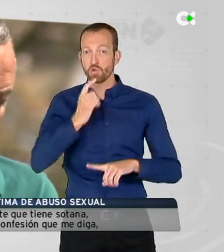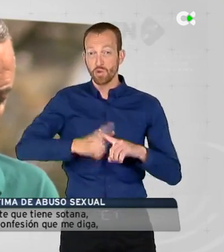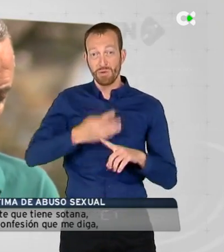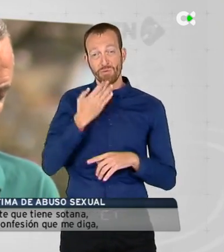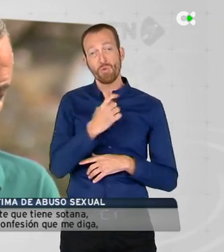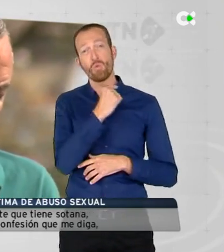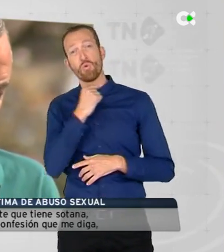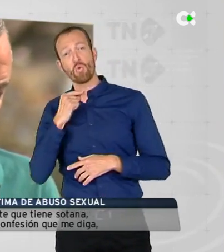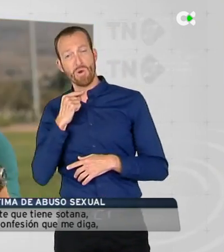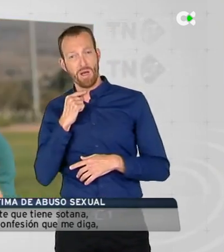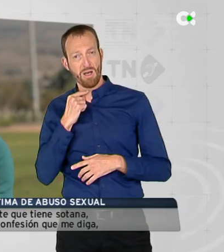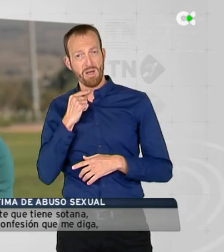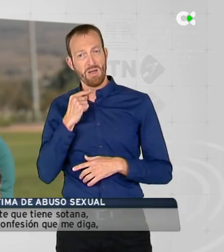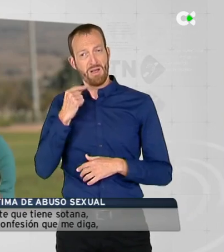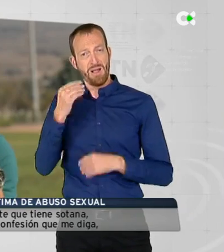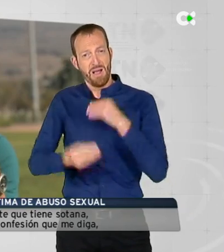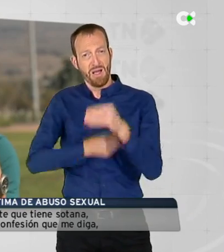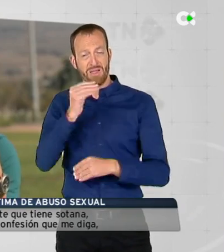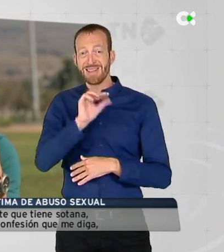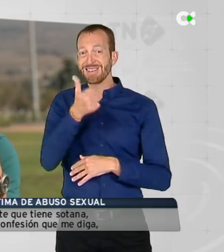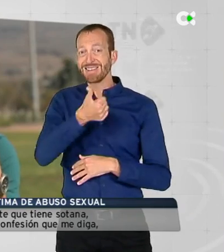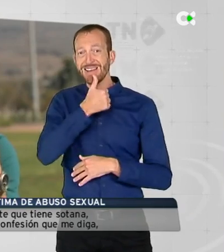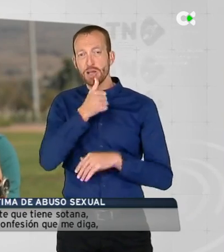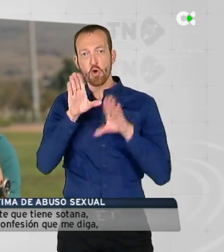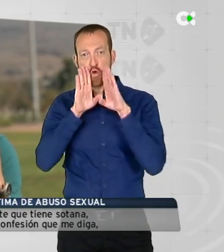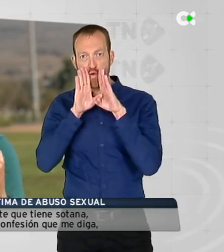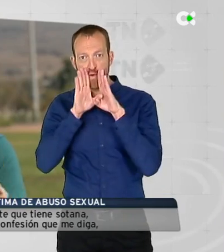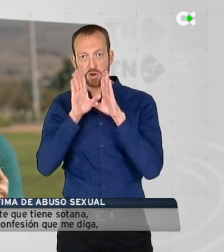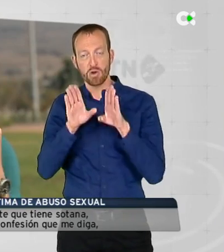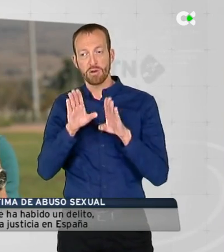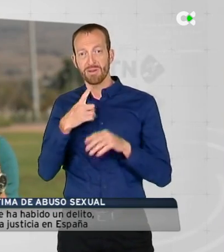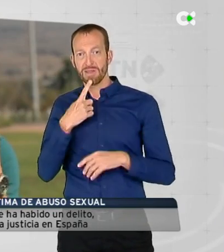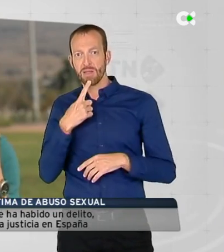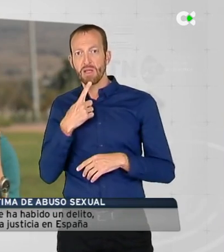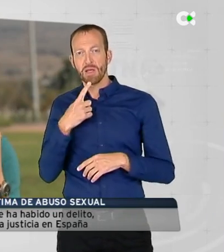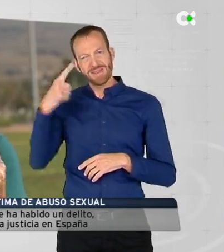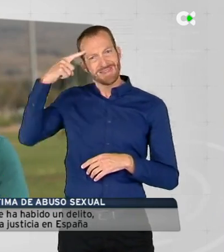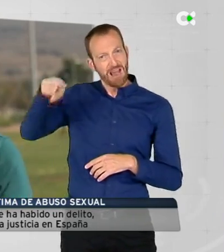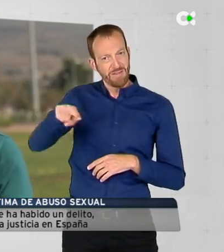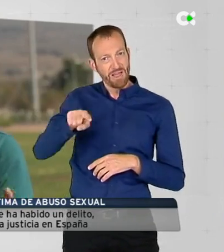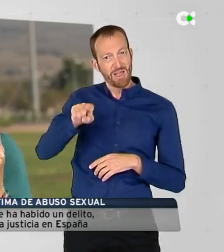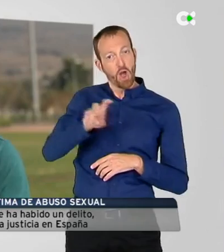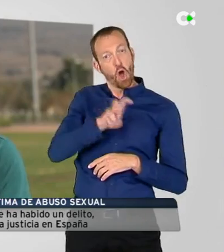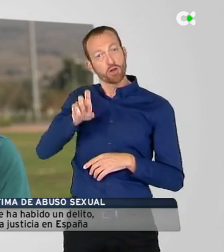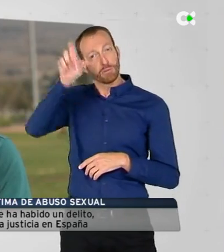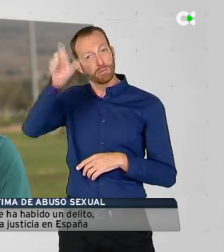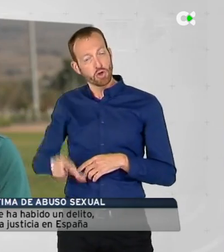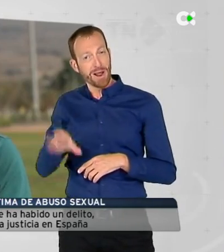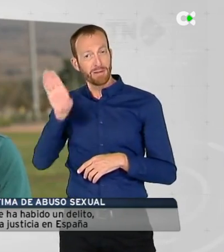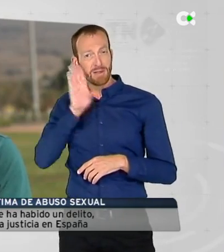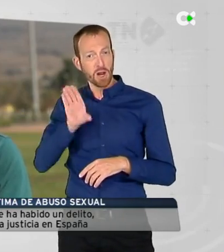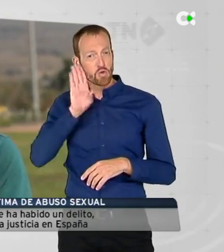sacerdote que tiene sotana, por muy secreto de confesión que me diga, es consciente de que ha habido un delito,